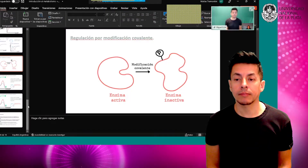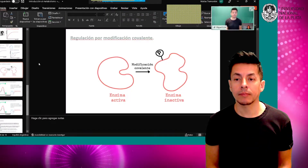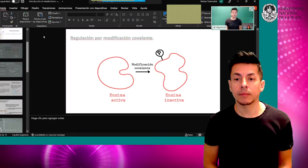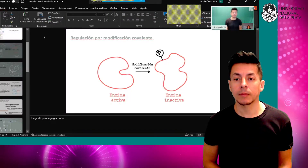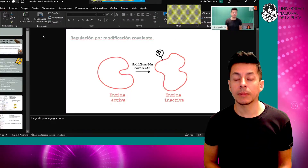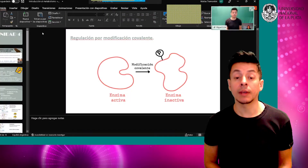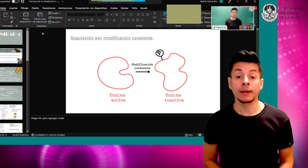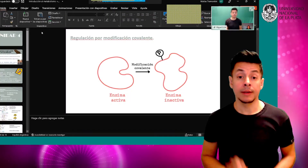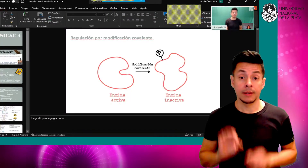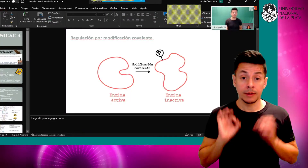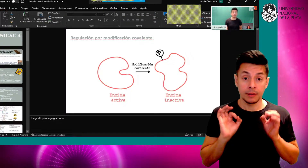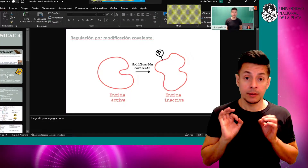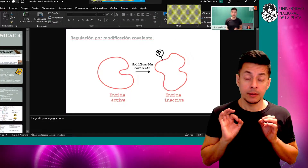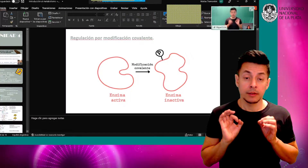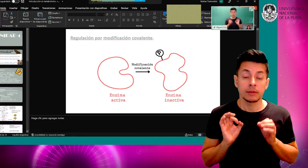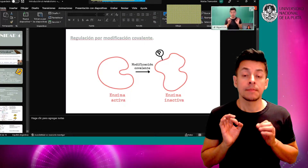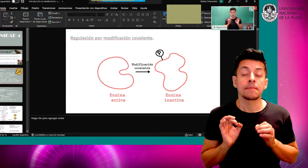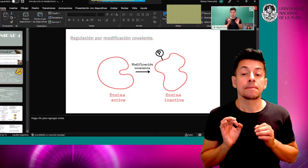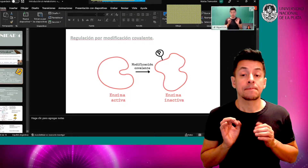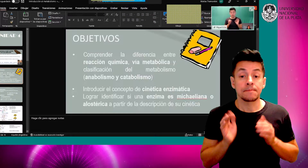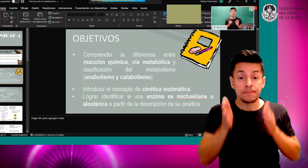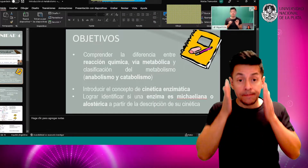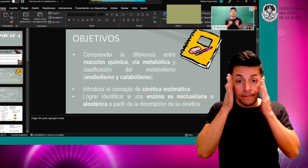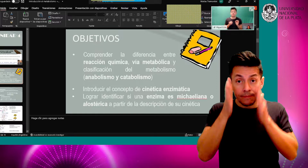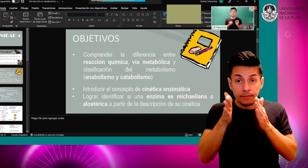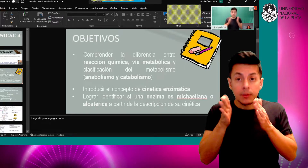Ahora vamos a volver a ver los objetivos